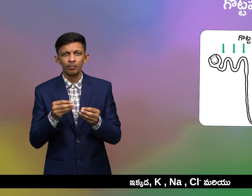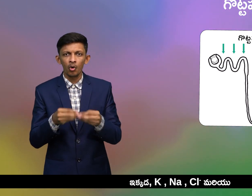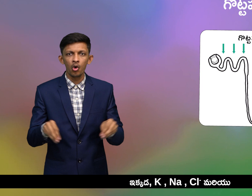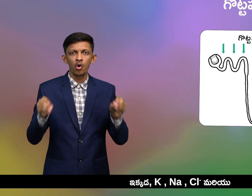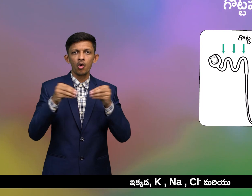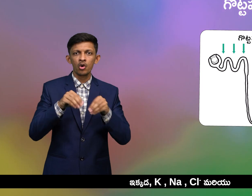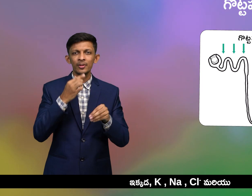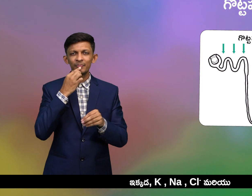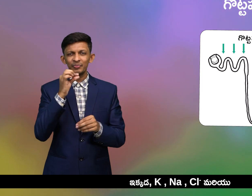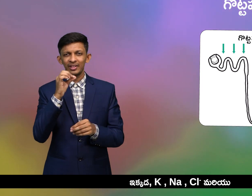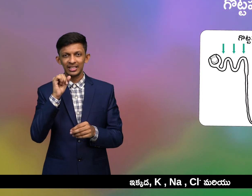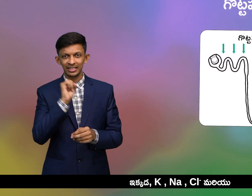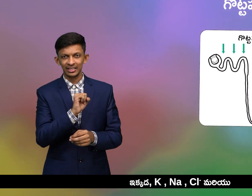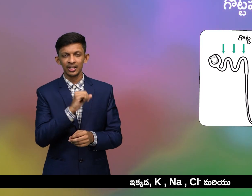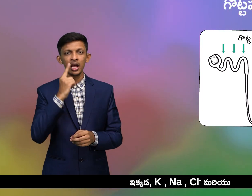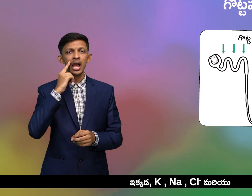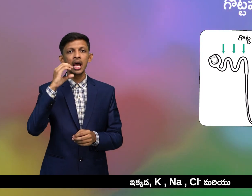సిఎల్ మరియు